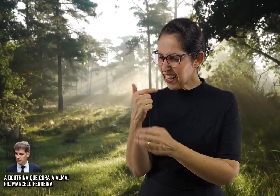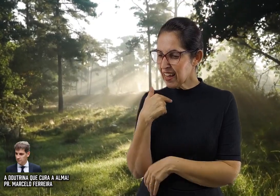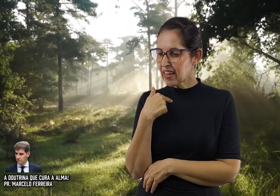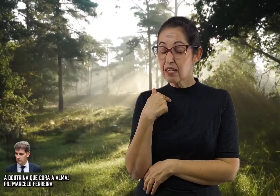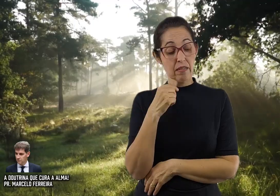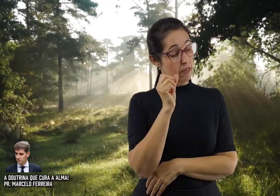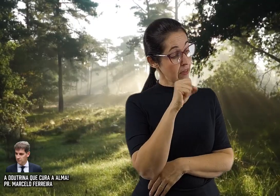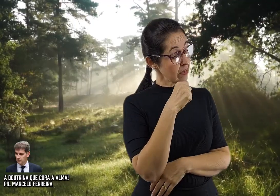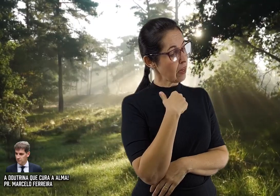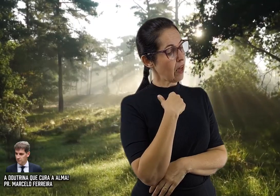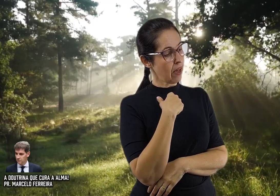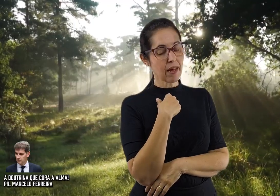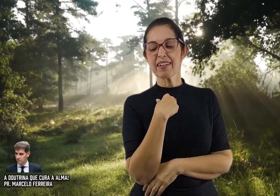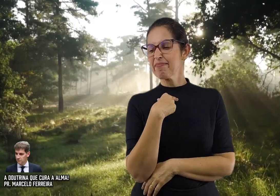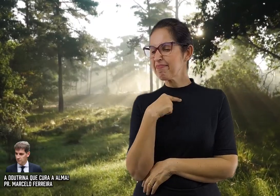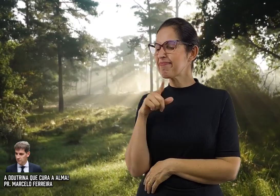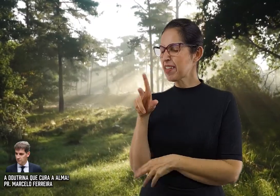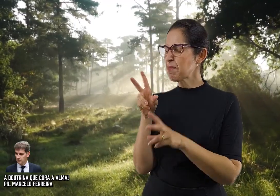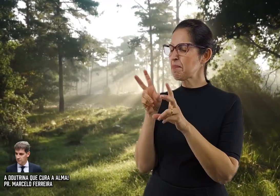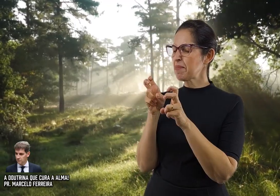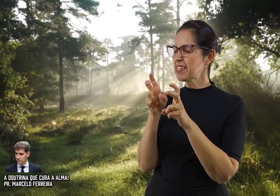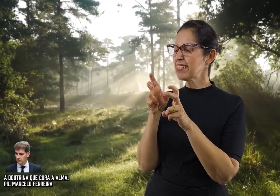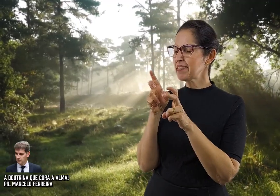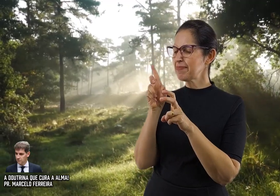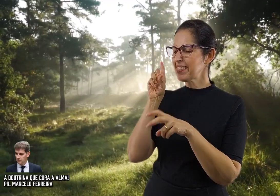a presença do Senhor na sua vida.